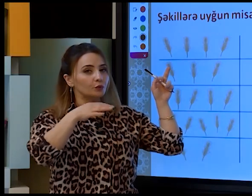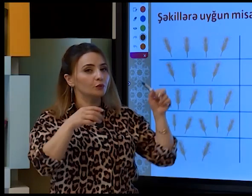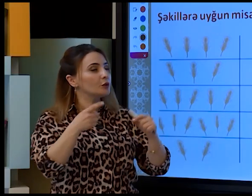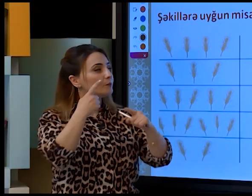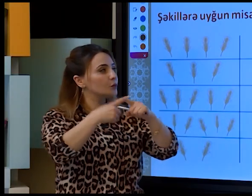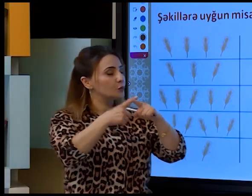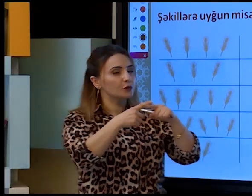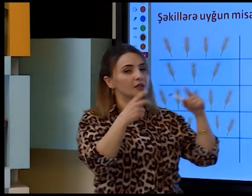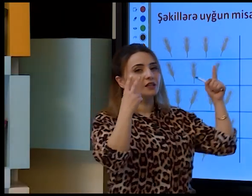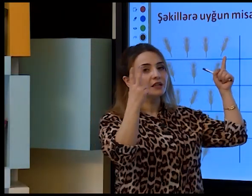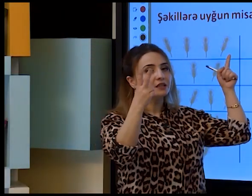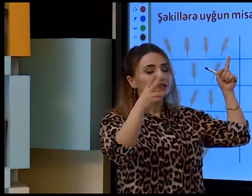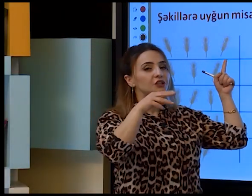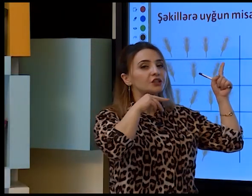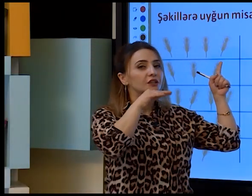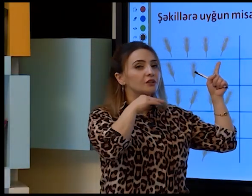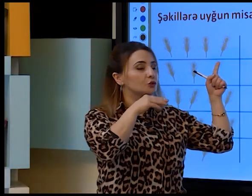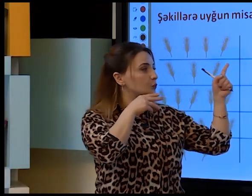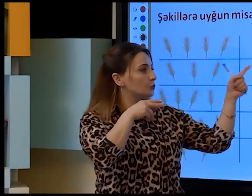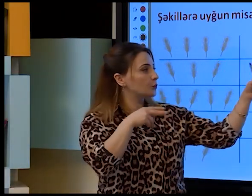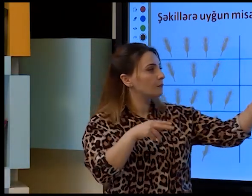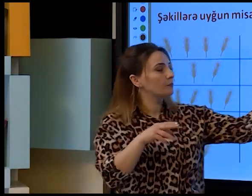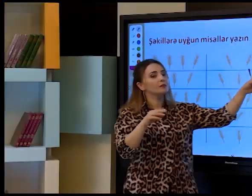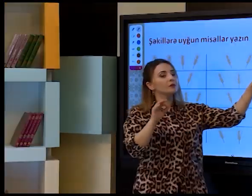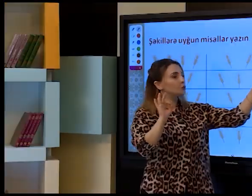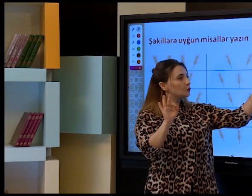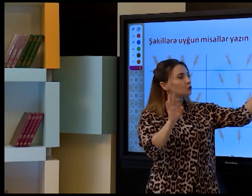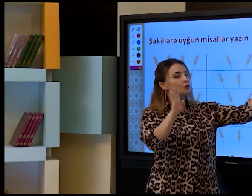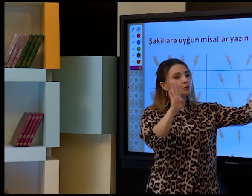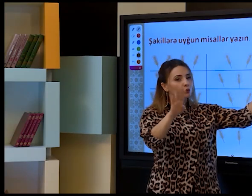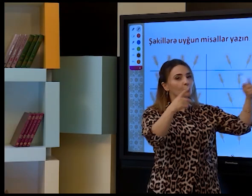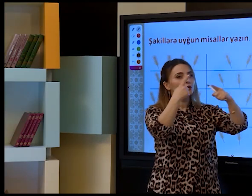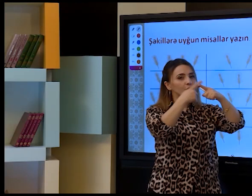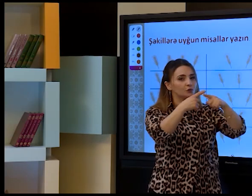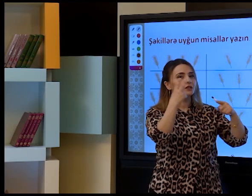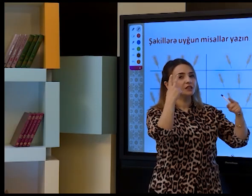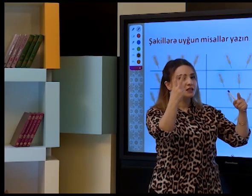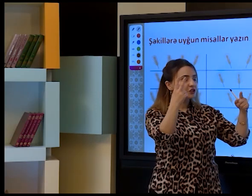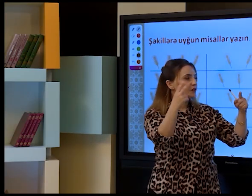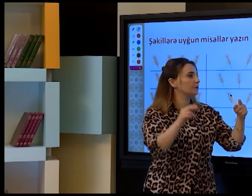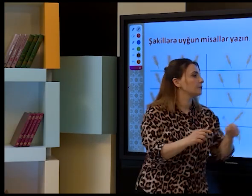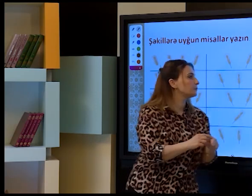sümbül, üstəgəl 2 sümbül. Düzdür, 4 üstəgəl 2.